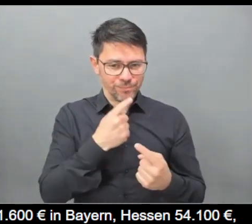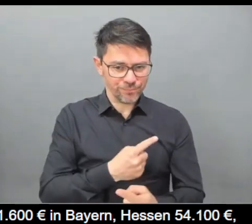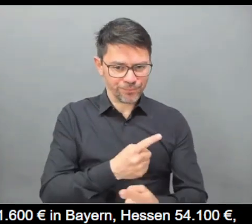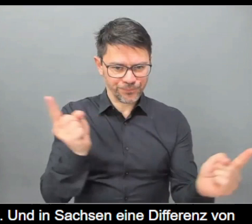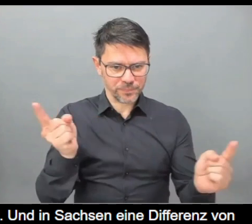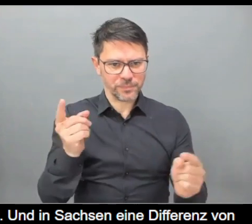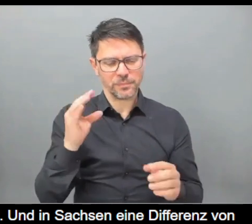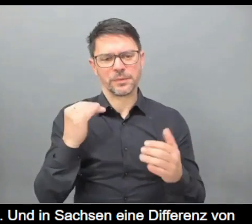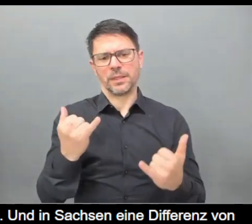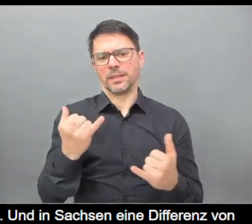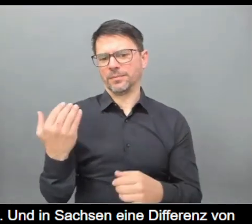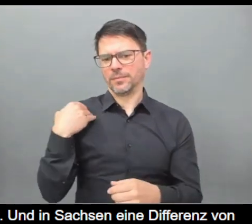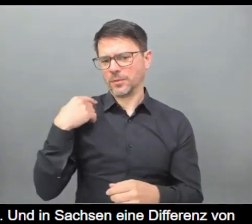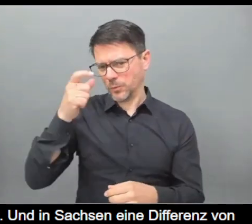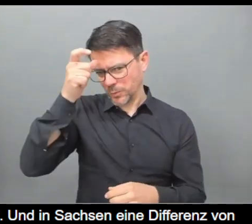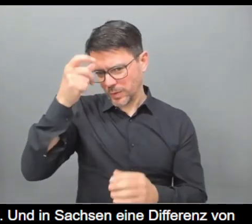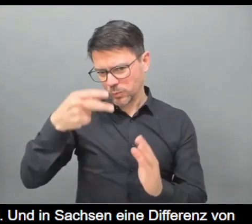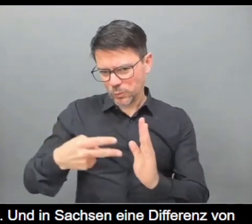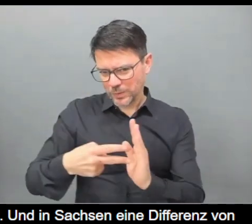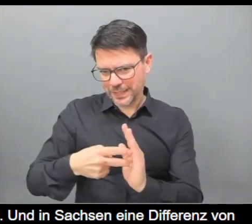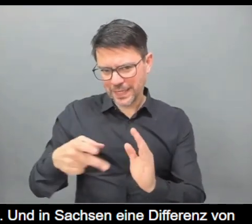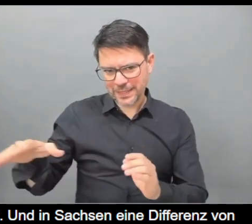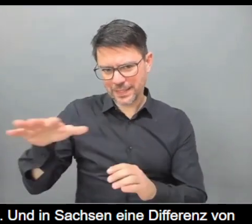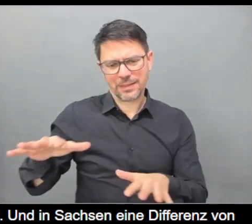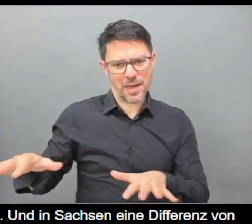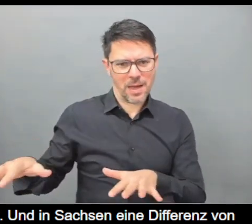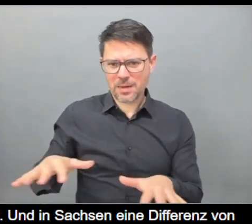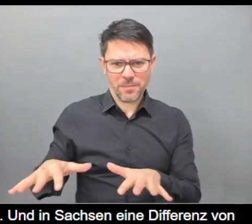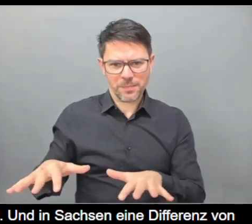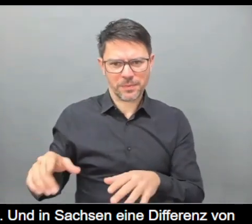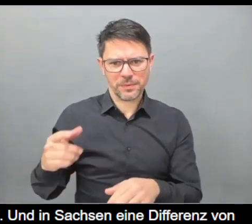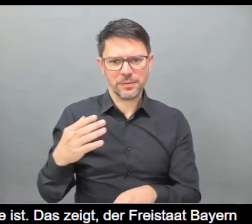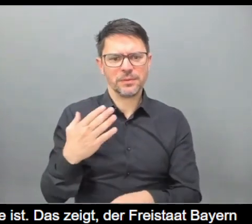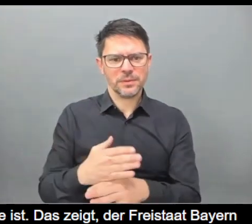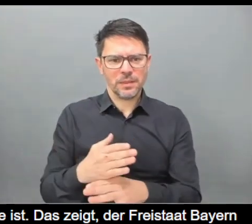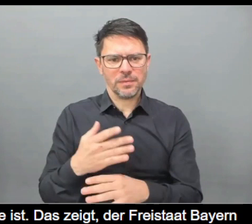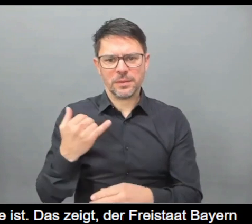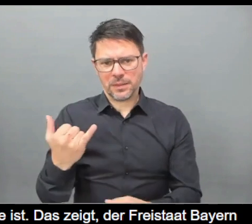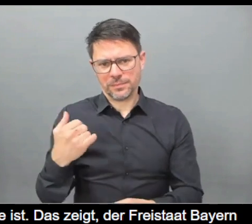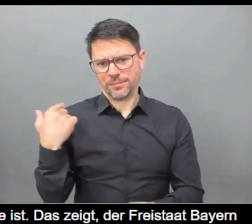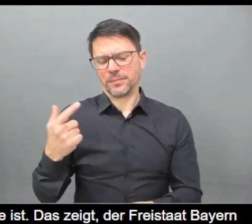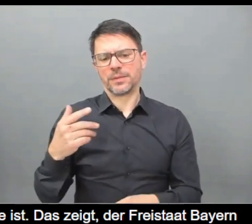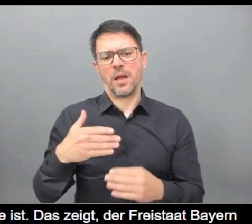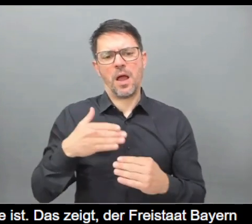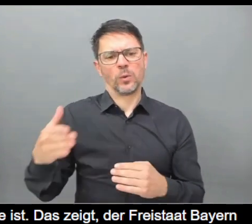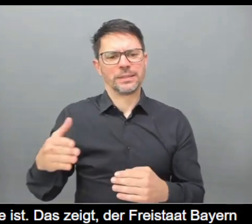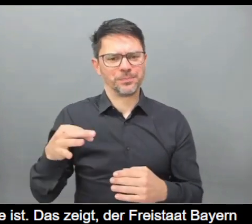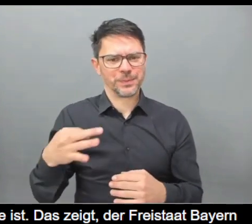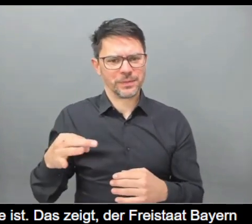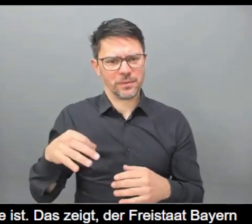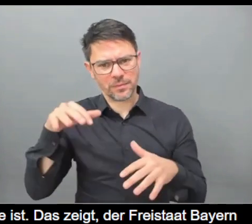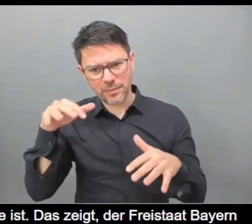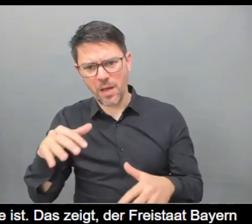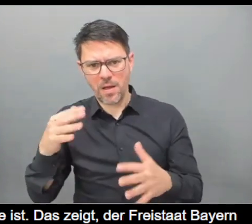und die folgenschweren Nach- und Folgebeben im türkisch-syrischen Grenzgebiet verursachte große